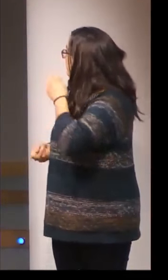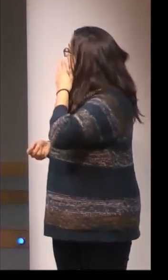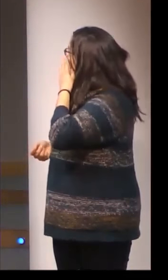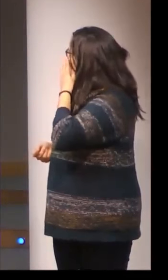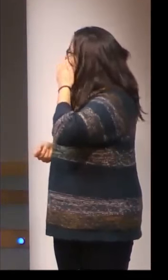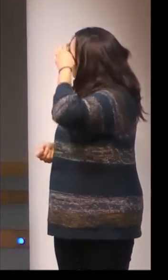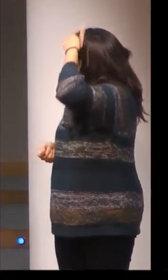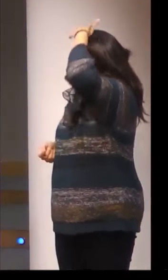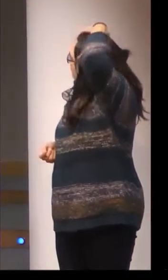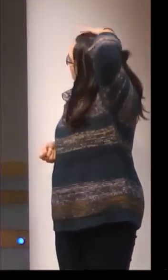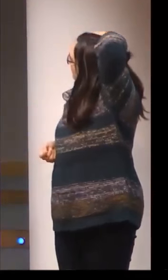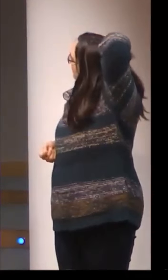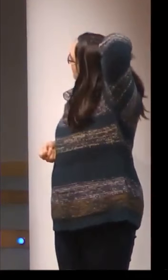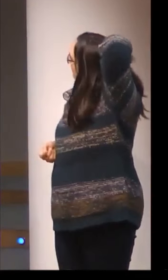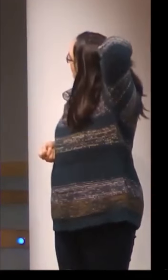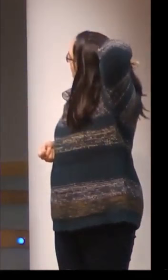¿Podemos seguir?